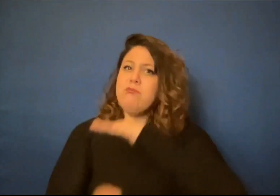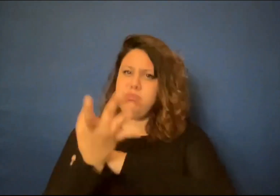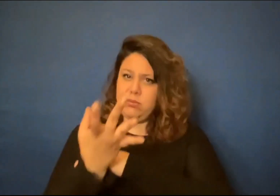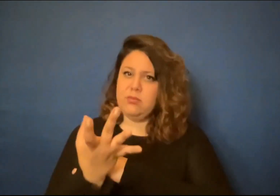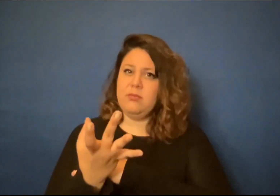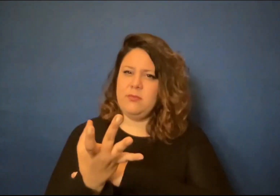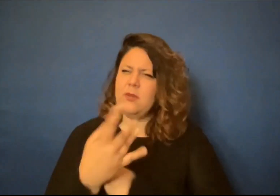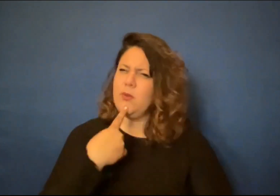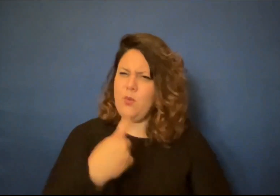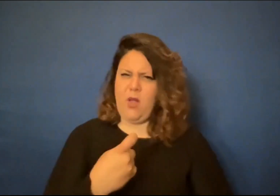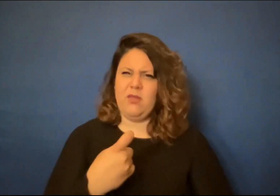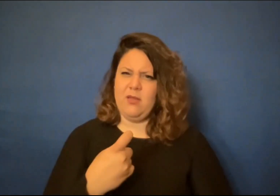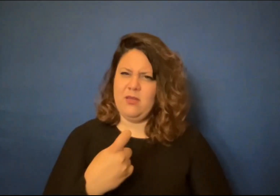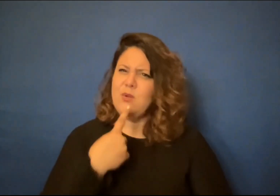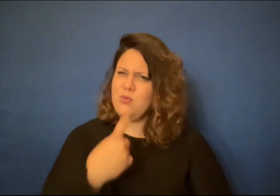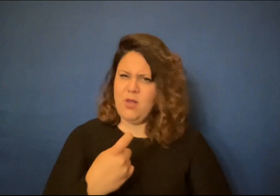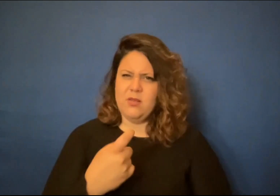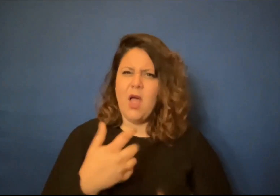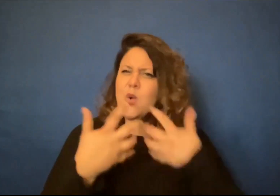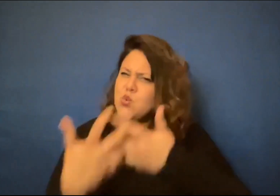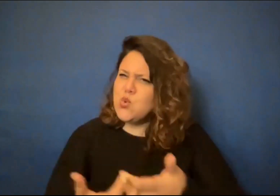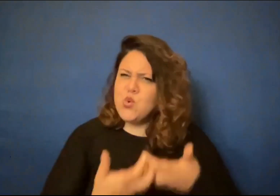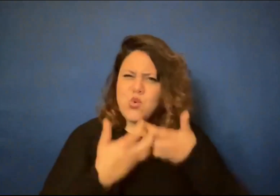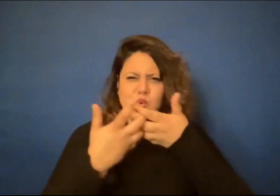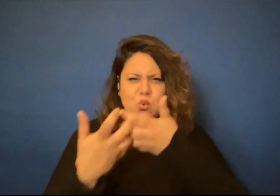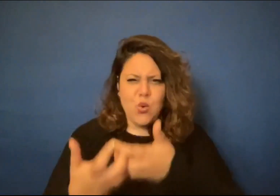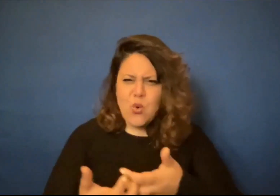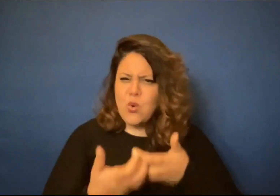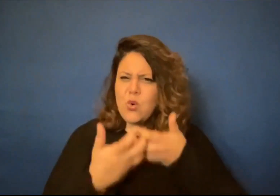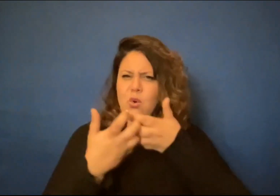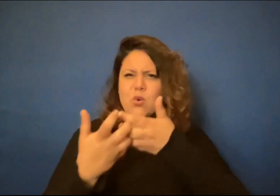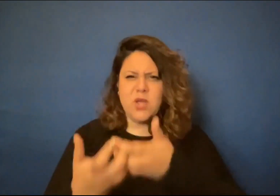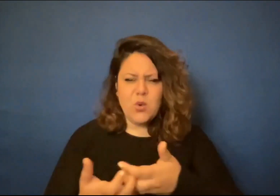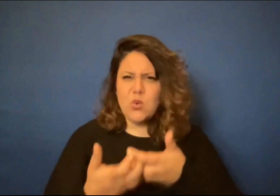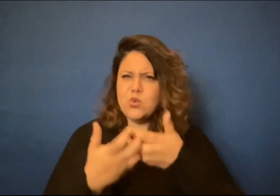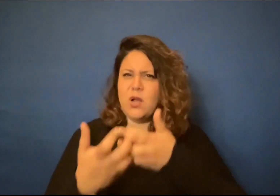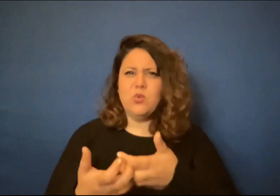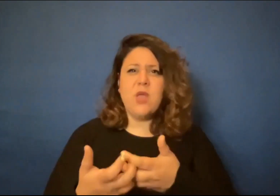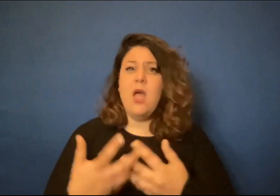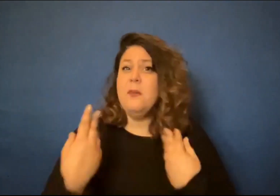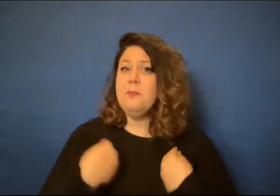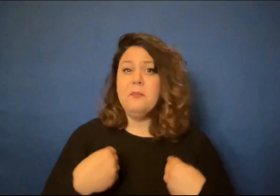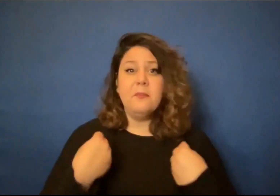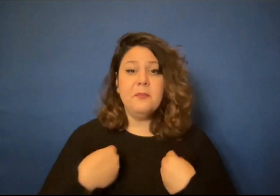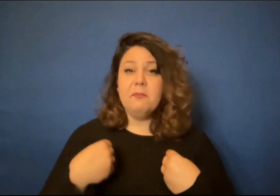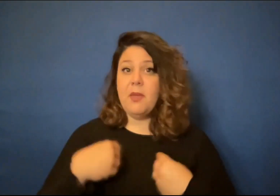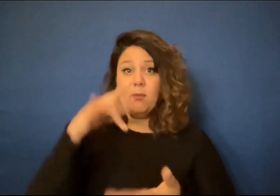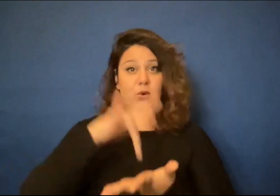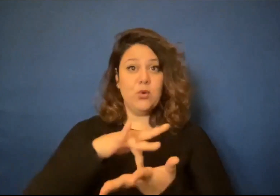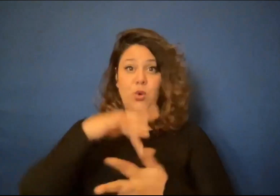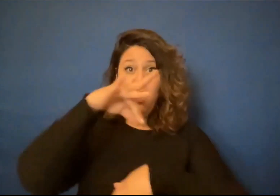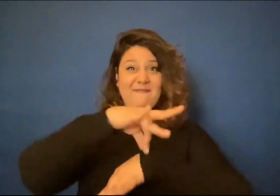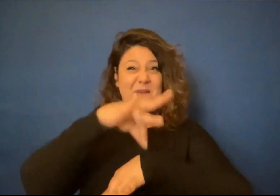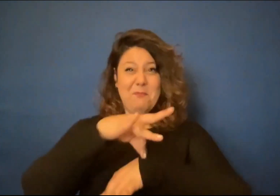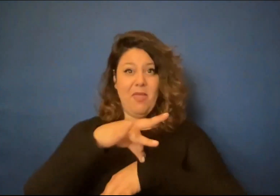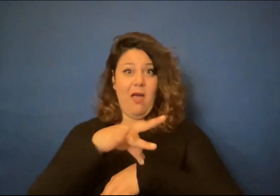y cuesta, y es una lucha continua, que es como cuando te entra tienes una enfermedad de estas